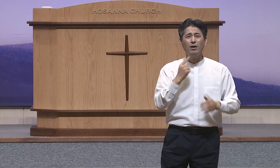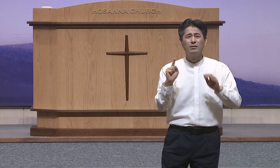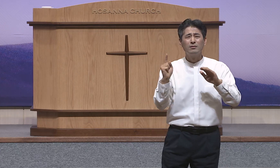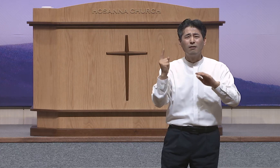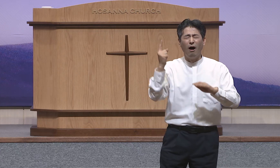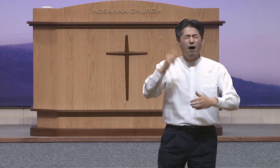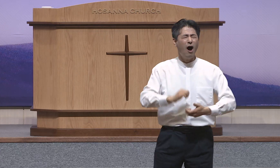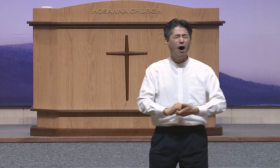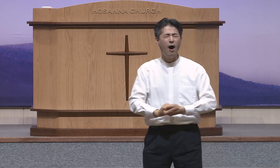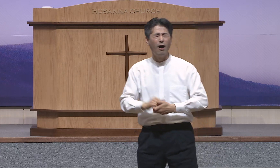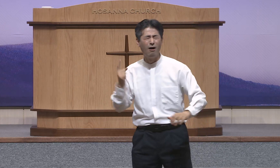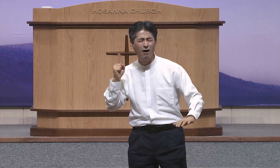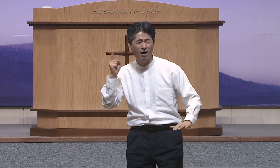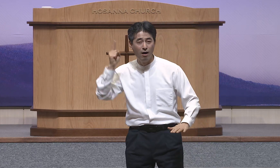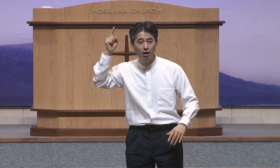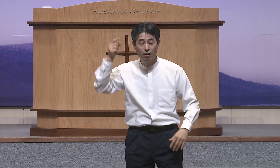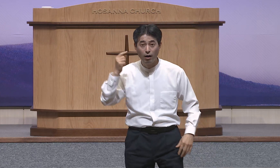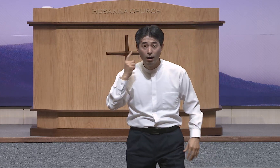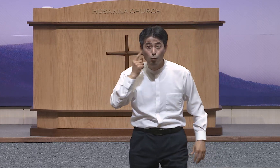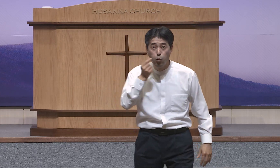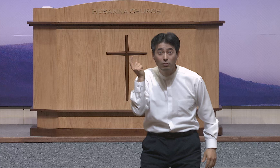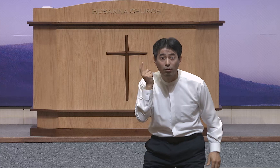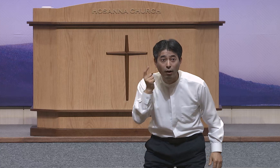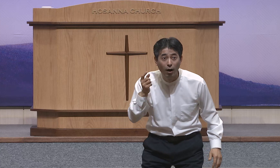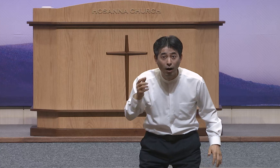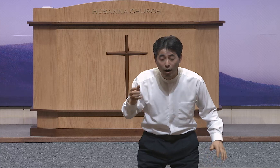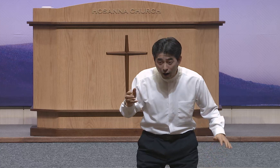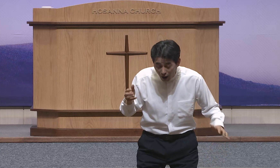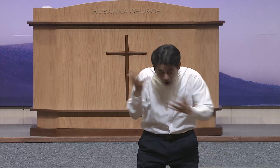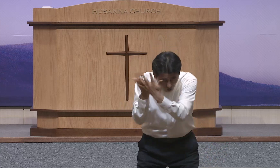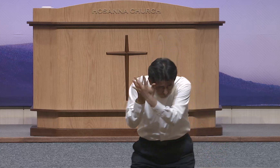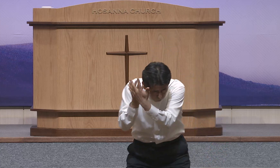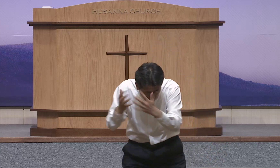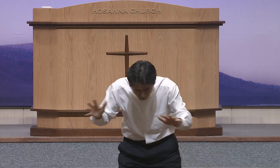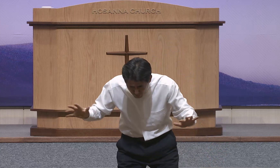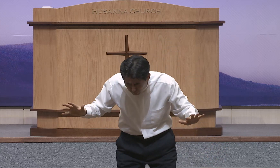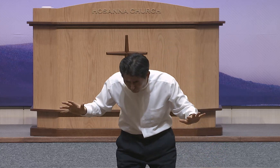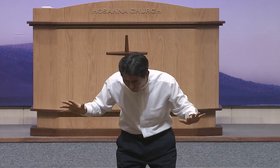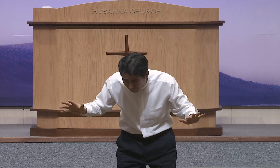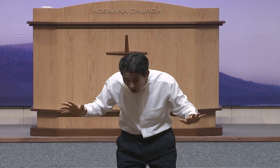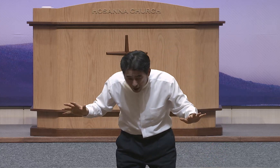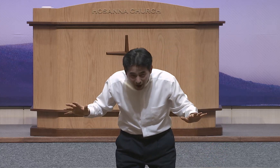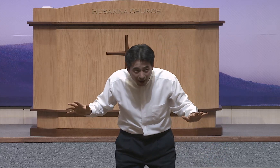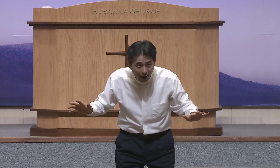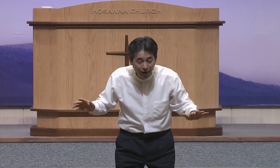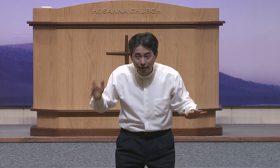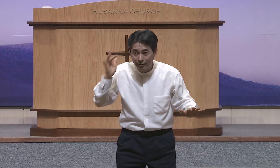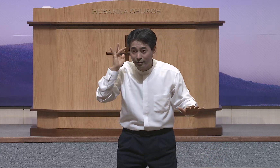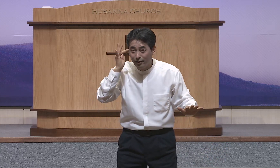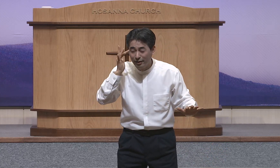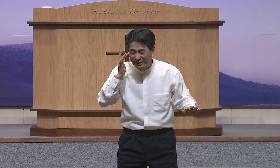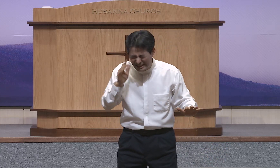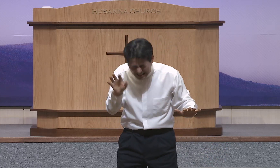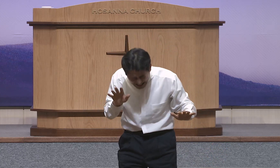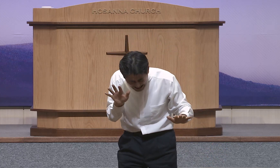박종호 씨도 고음으로 이렇게 노래할 때가 있어요. 그러면 저는 못 듣습니다. 이게 뭔 소리야, 뭔 소리야. 그래서